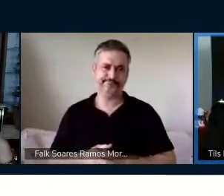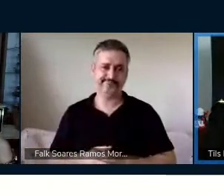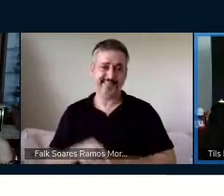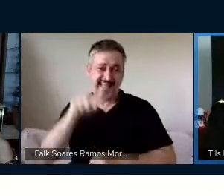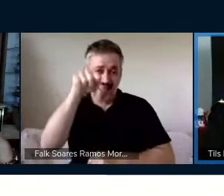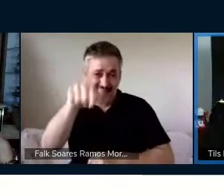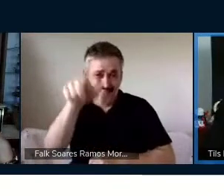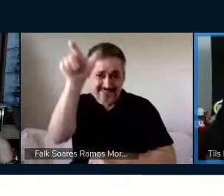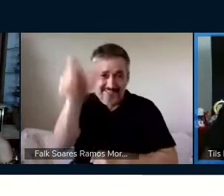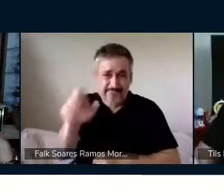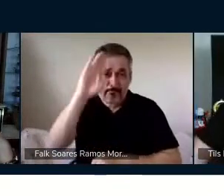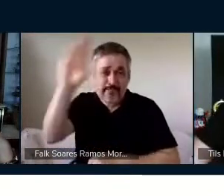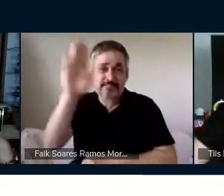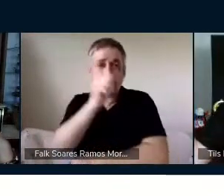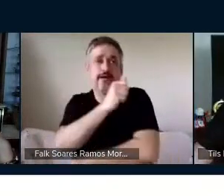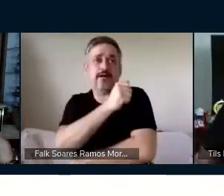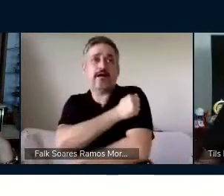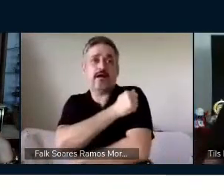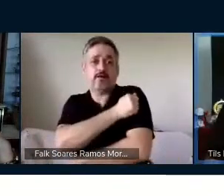não estiver